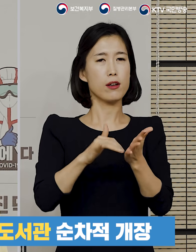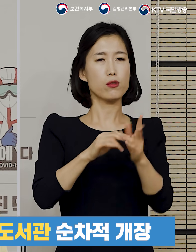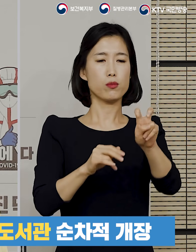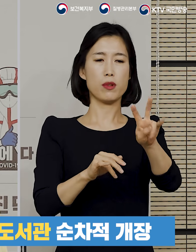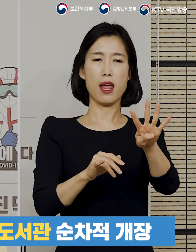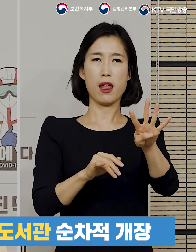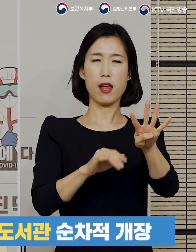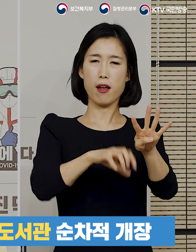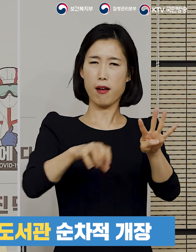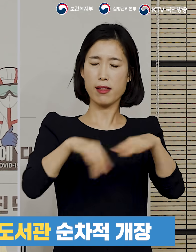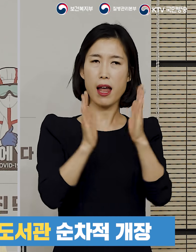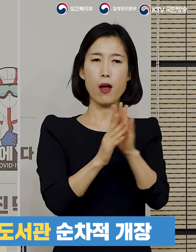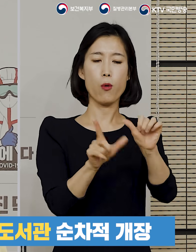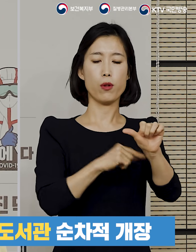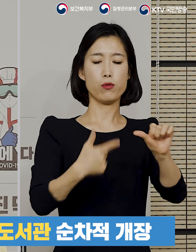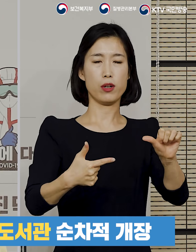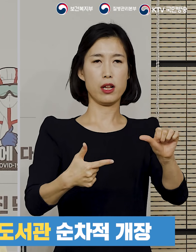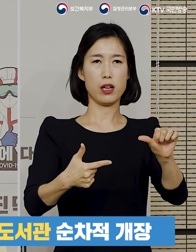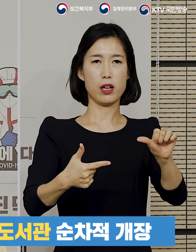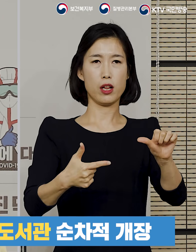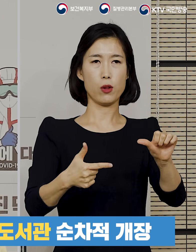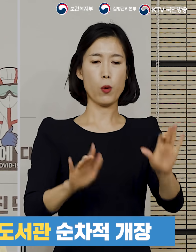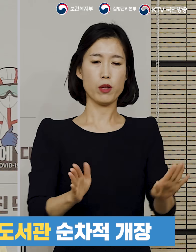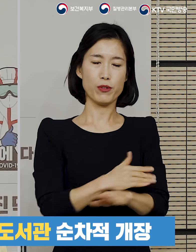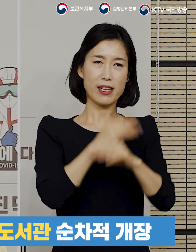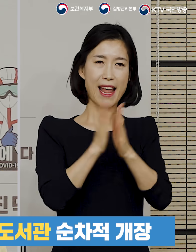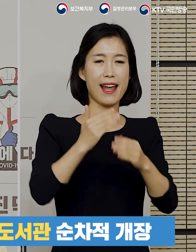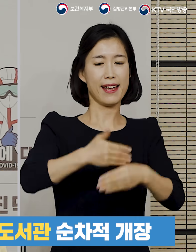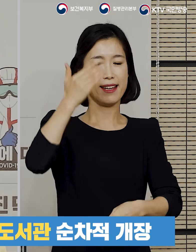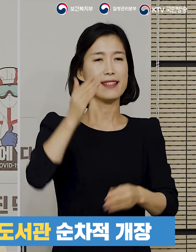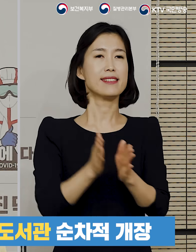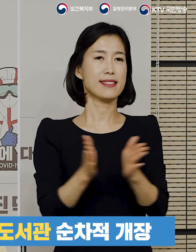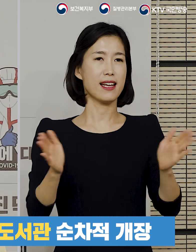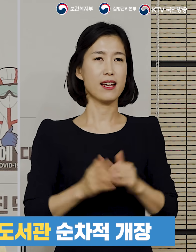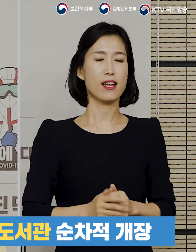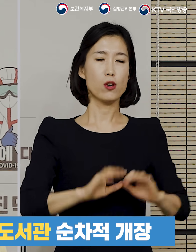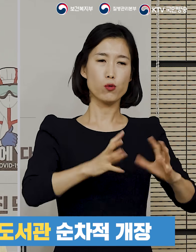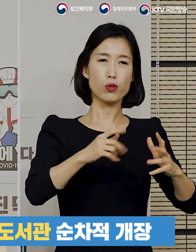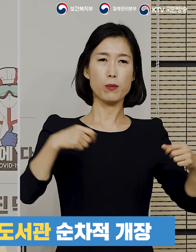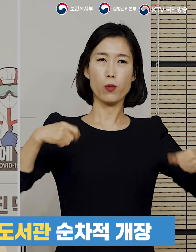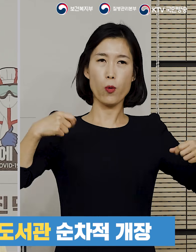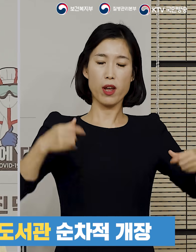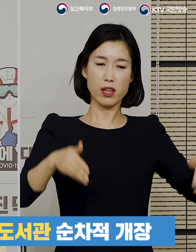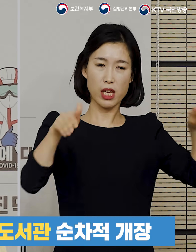도서관 총 24개소가 5월 6일부터 문을 열게 됩니다.